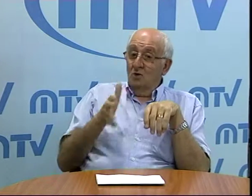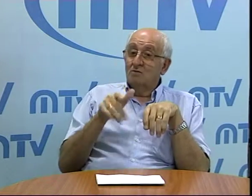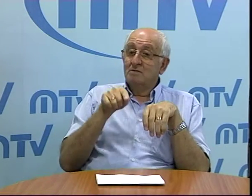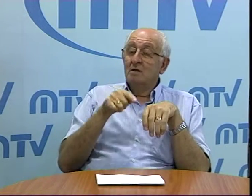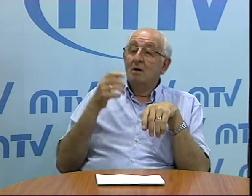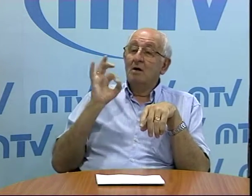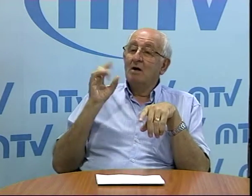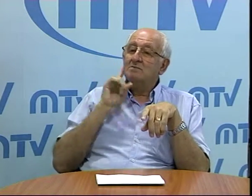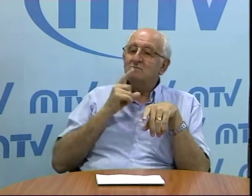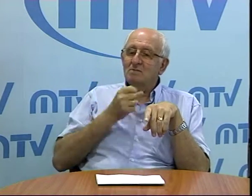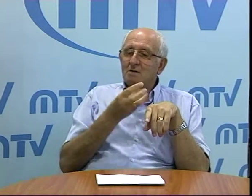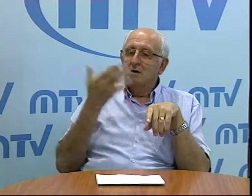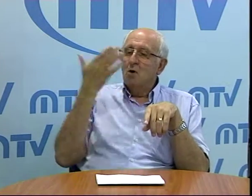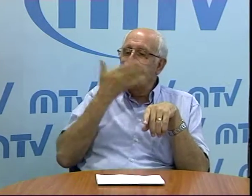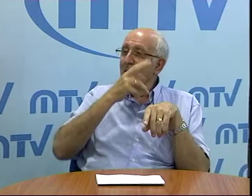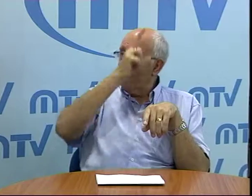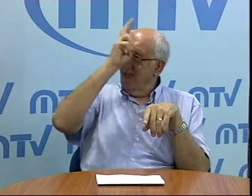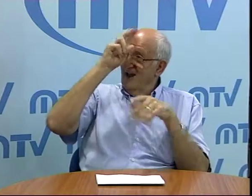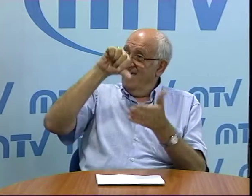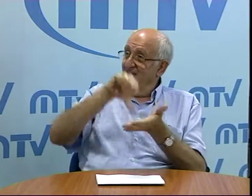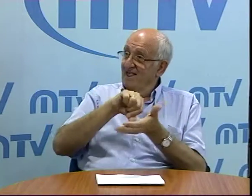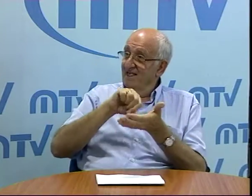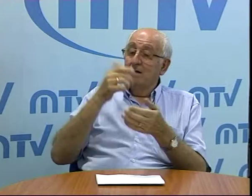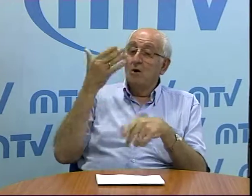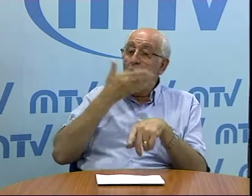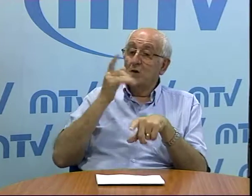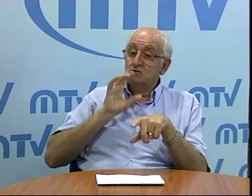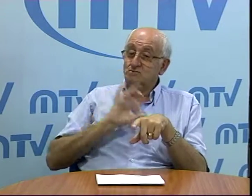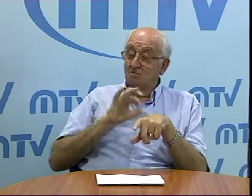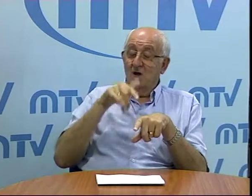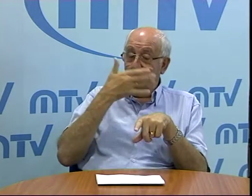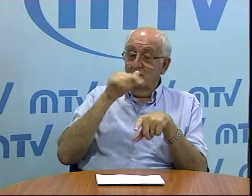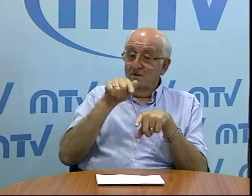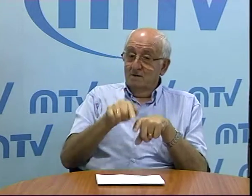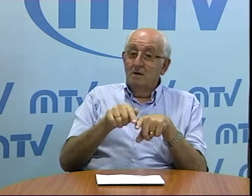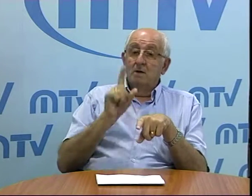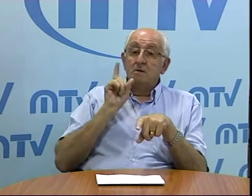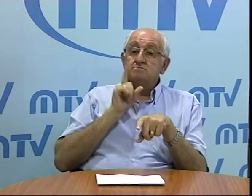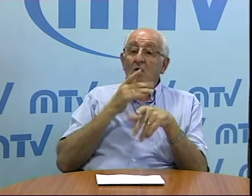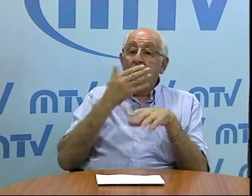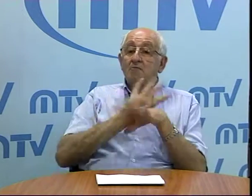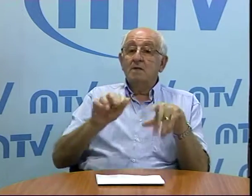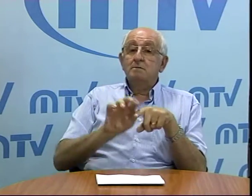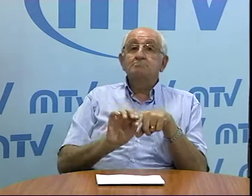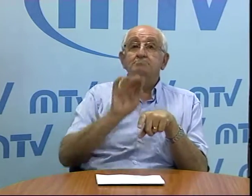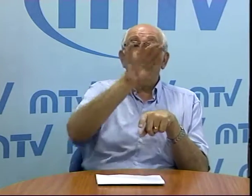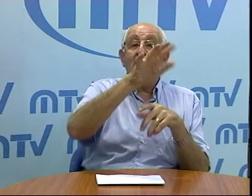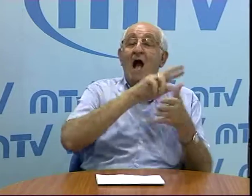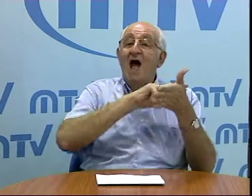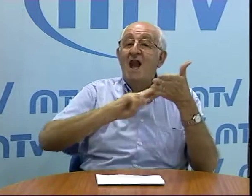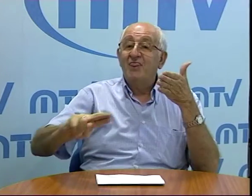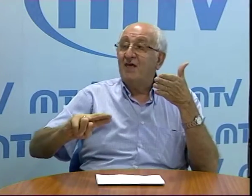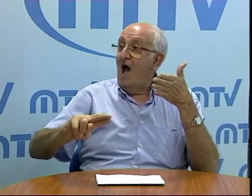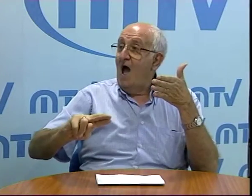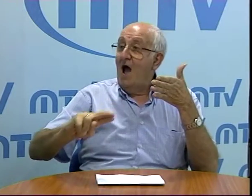variedades diferenciales del resto de España, o Cataluña. Madrid, por ejemplo, allí hay un colegio, que es un colegio específico para